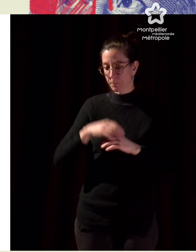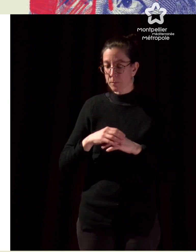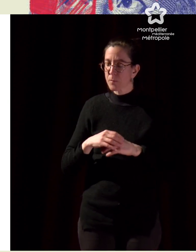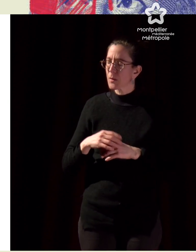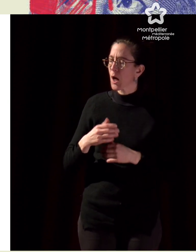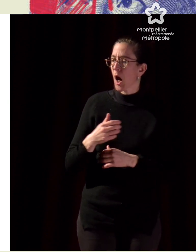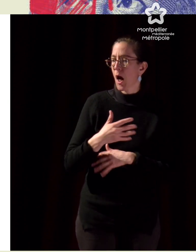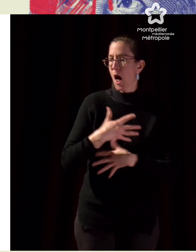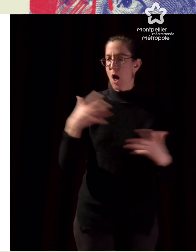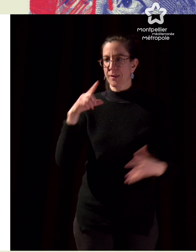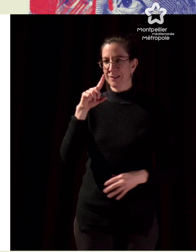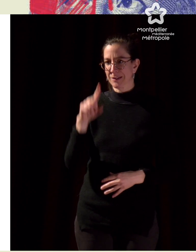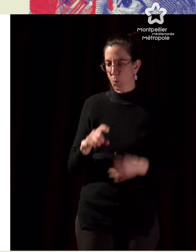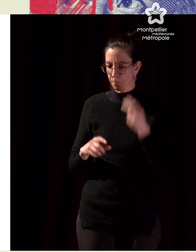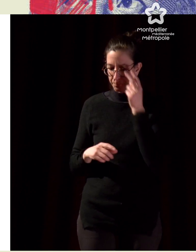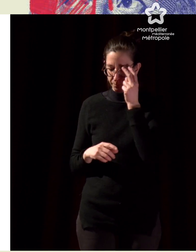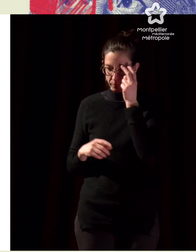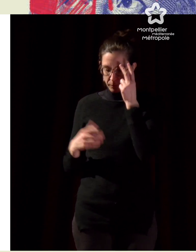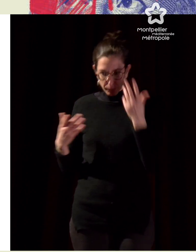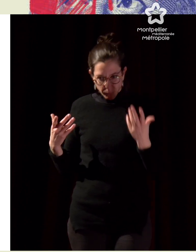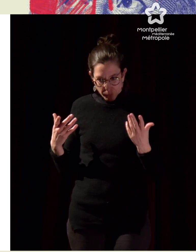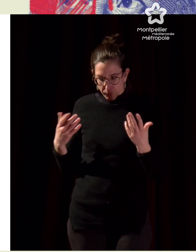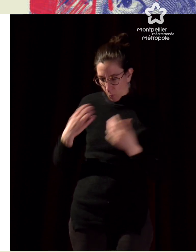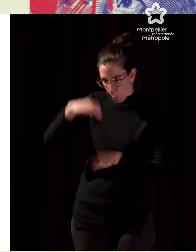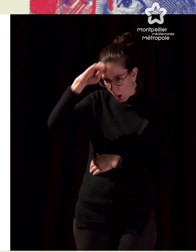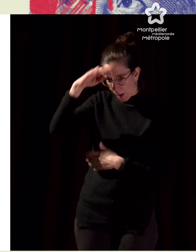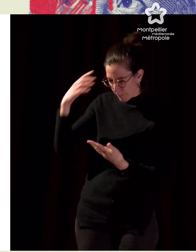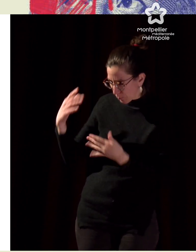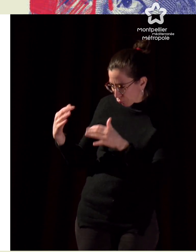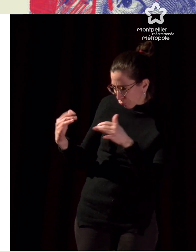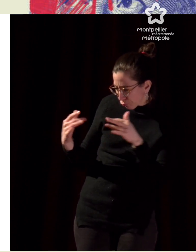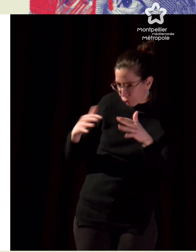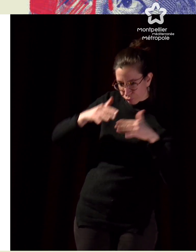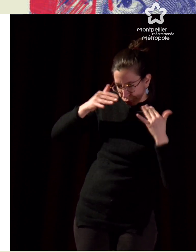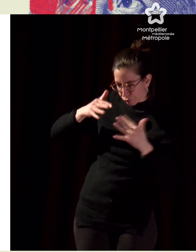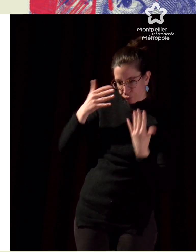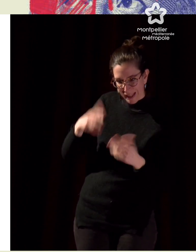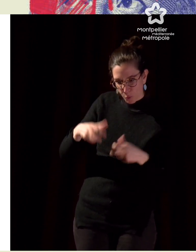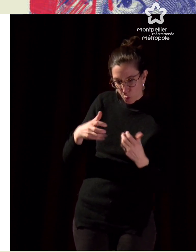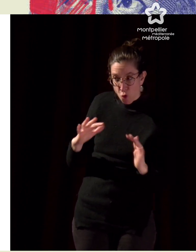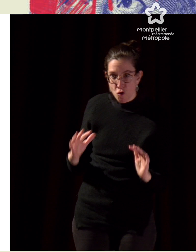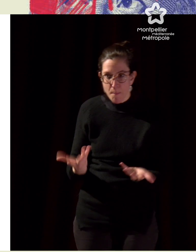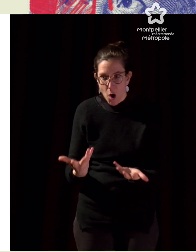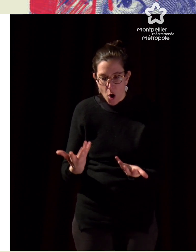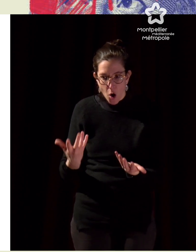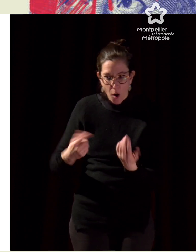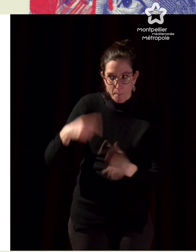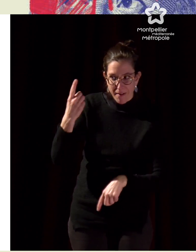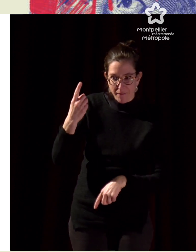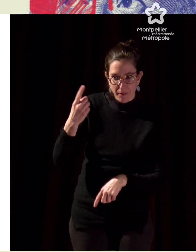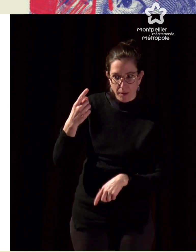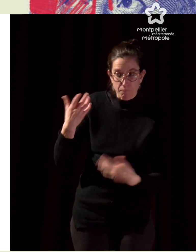fondamentale de l'arrivée de cette agriculture en Europe, c'était de savoir si c'est une arrivée de nouvelles